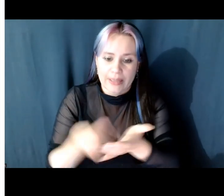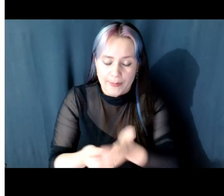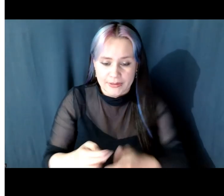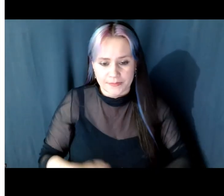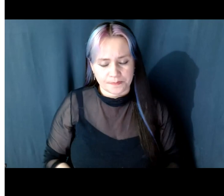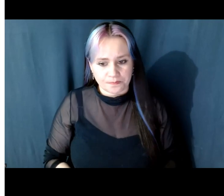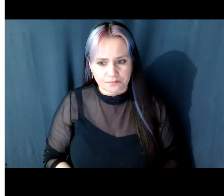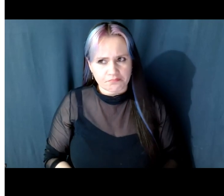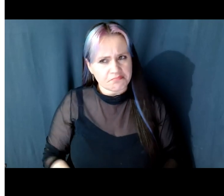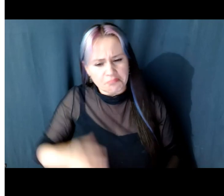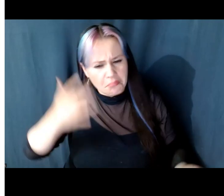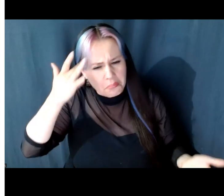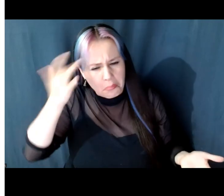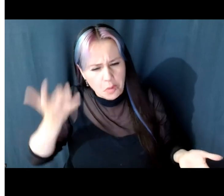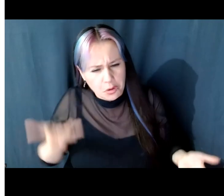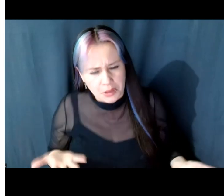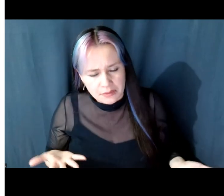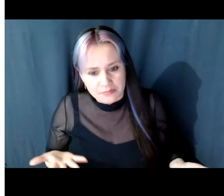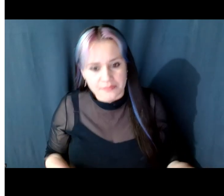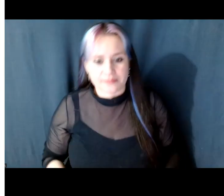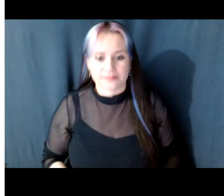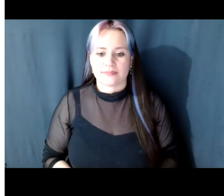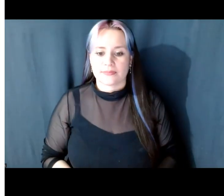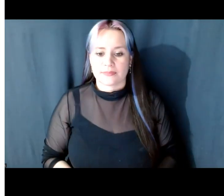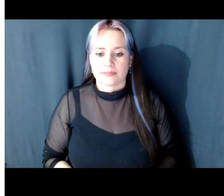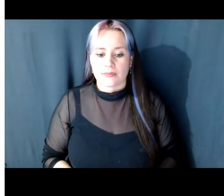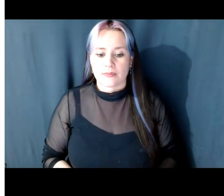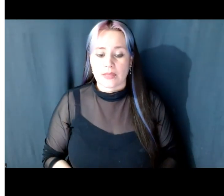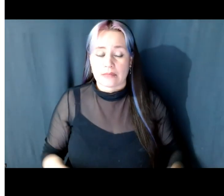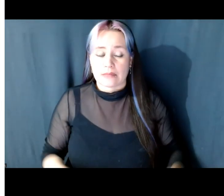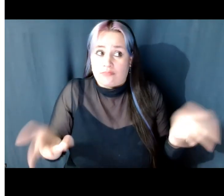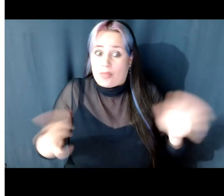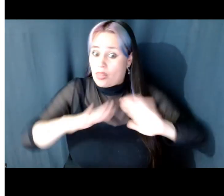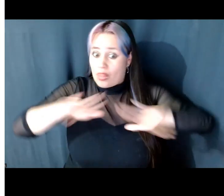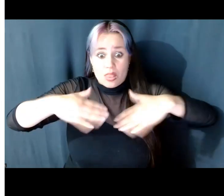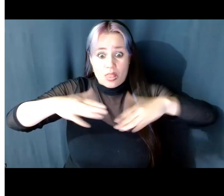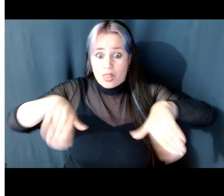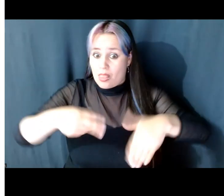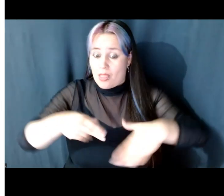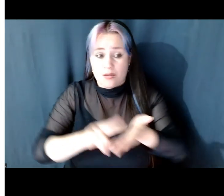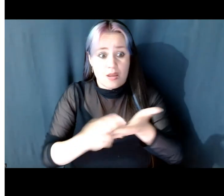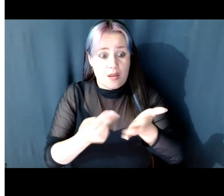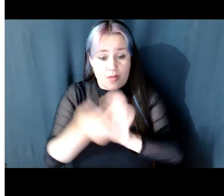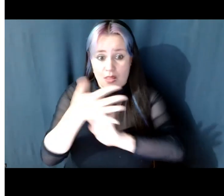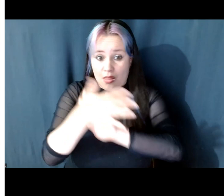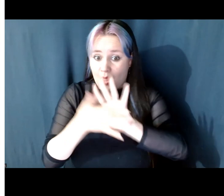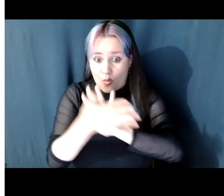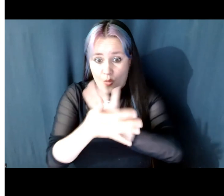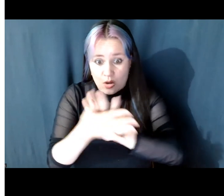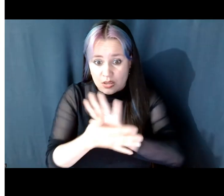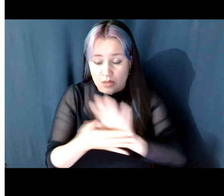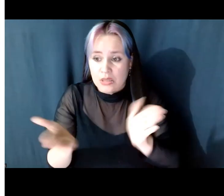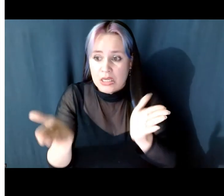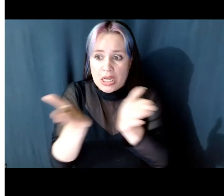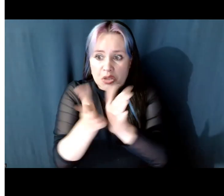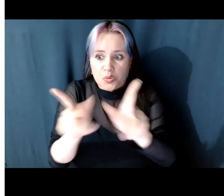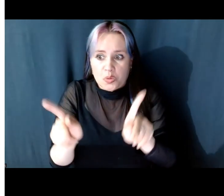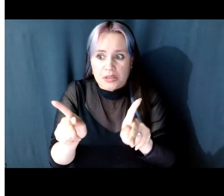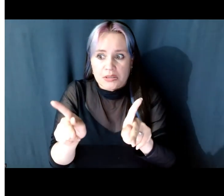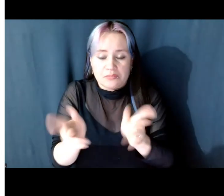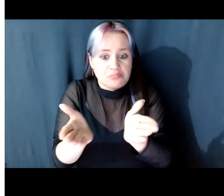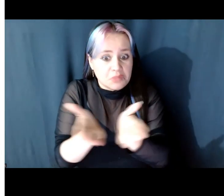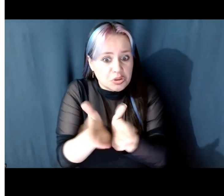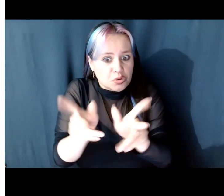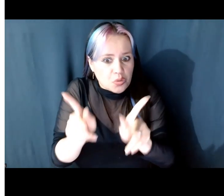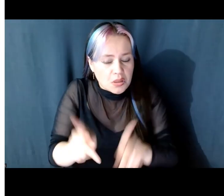partir de servicios de interpretación En lengua de señas en los espacios públicos rompe las barreras